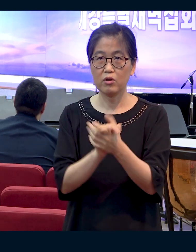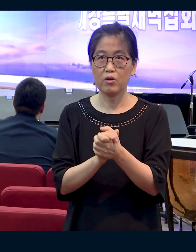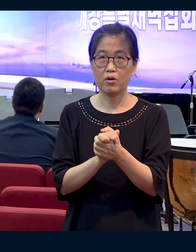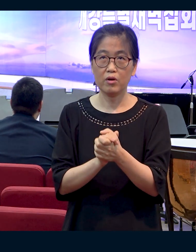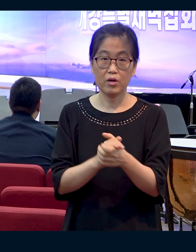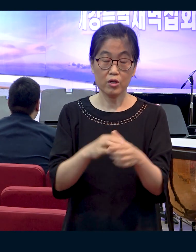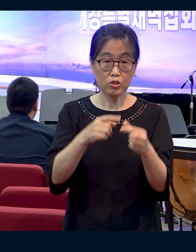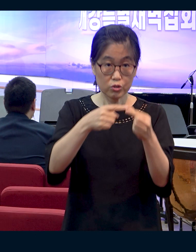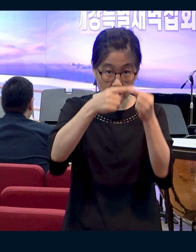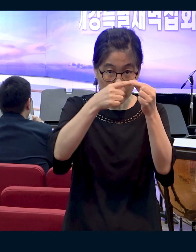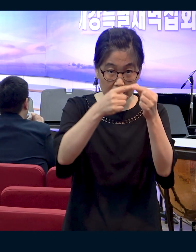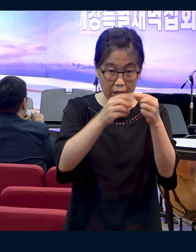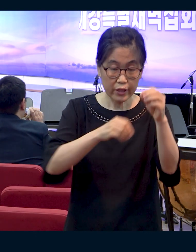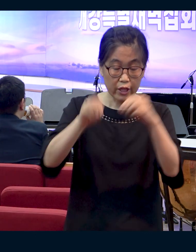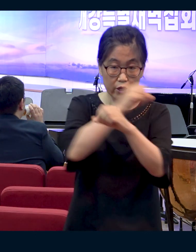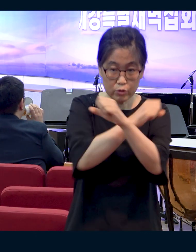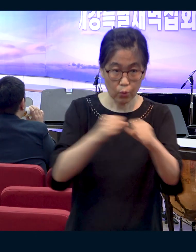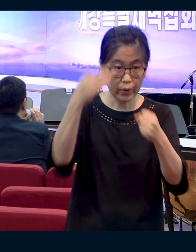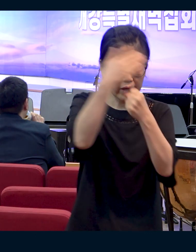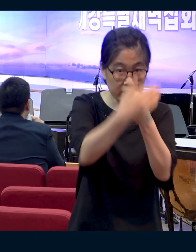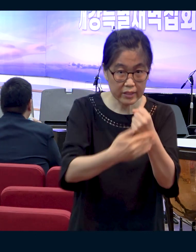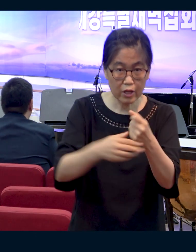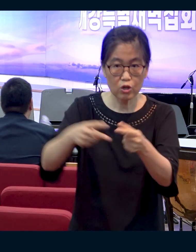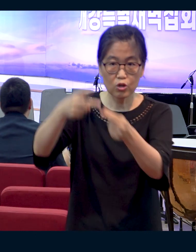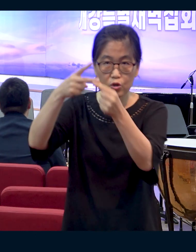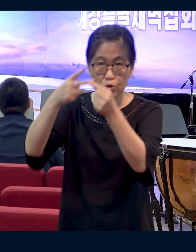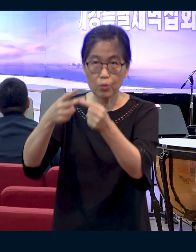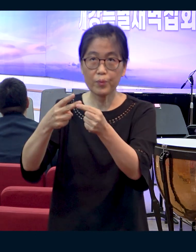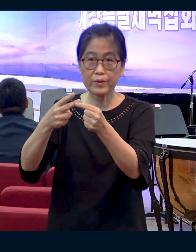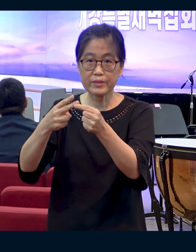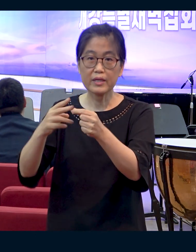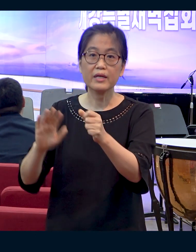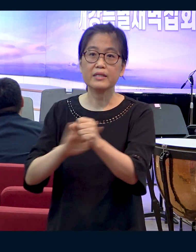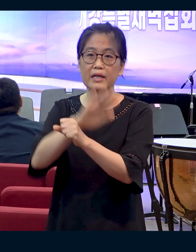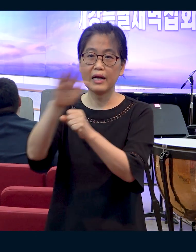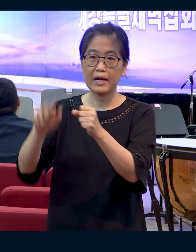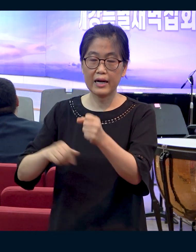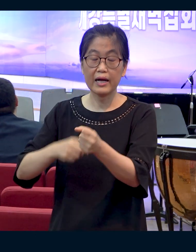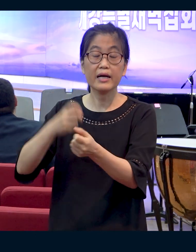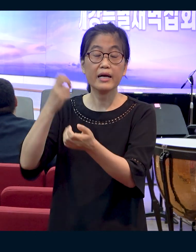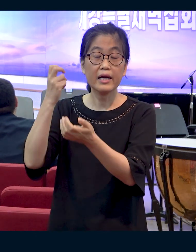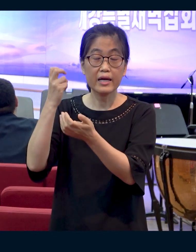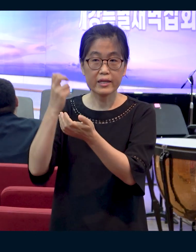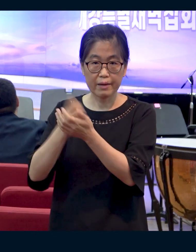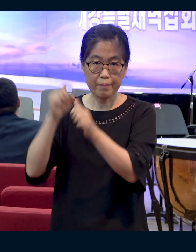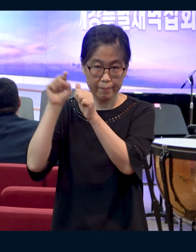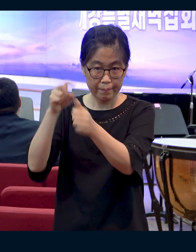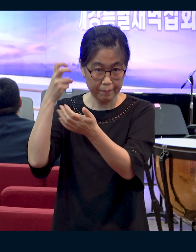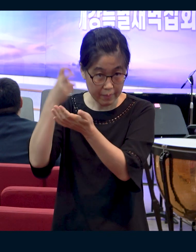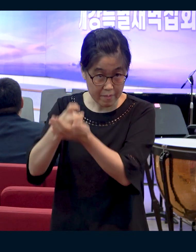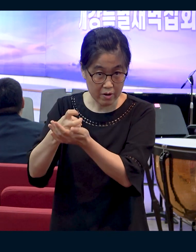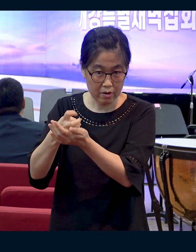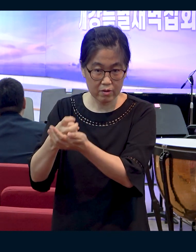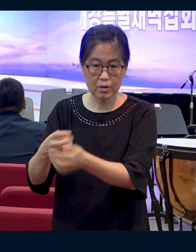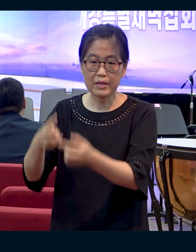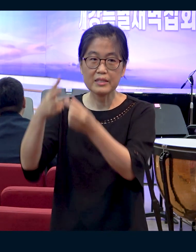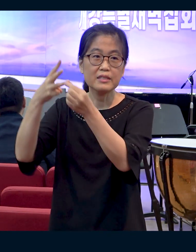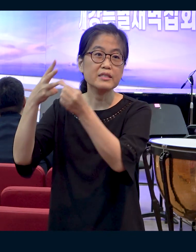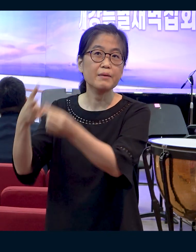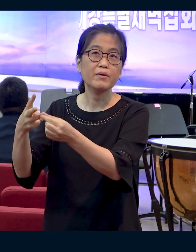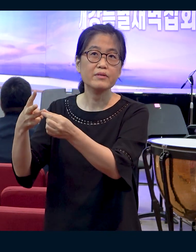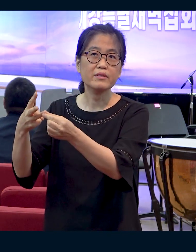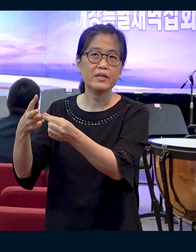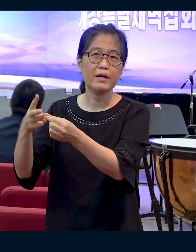대속의 은혜. 두 번째 뭐예요? 사랑의 계명. 이게 또 우리 호선나 교회 안에 있어야 되는 중요한 거니까. 세